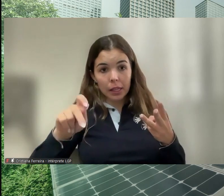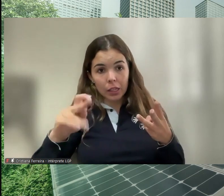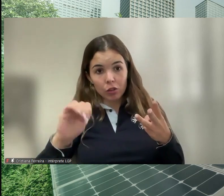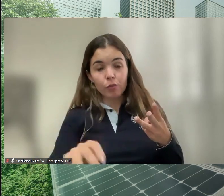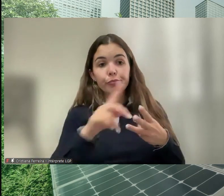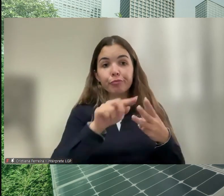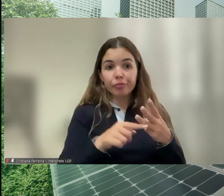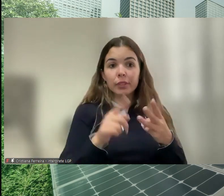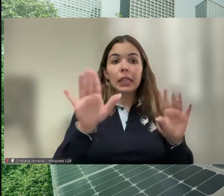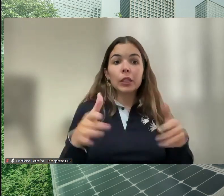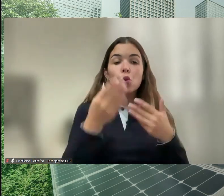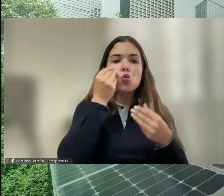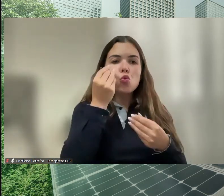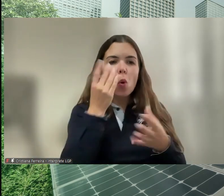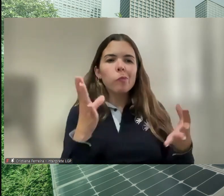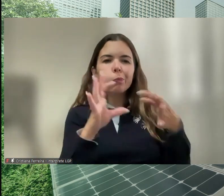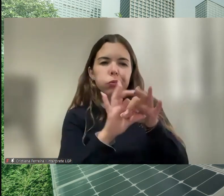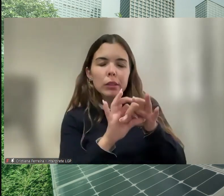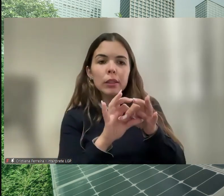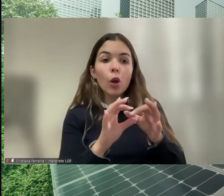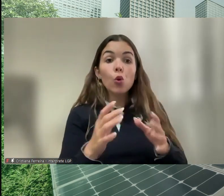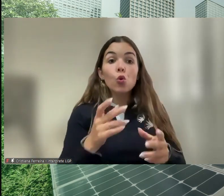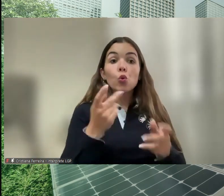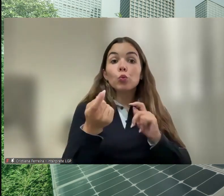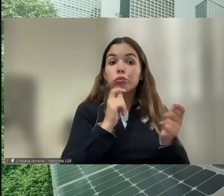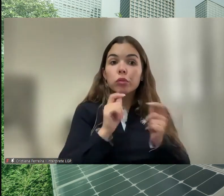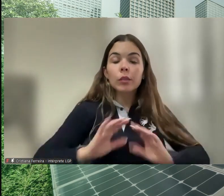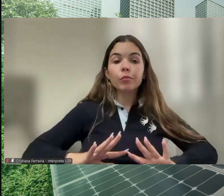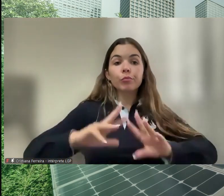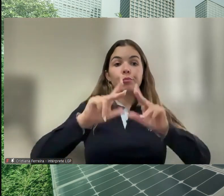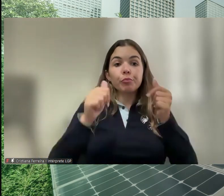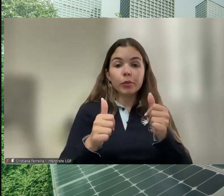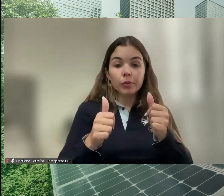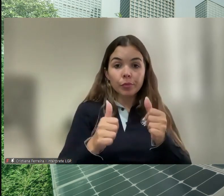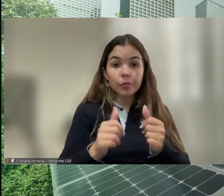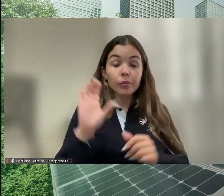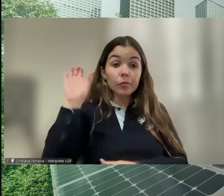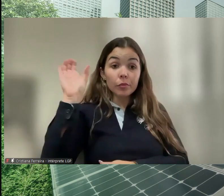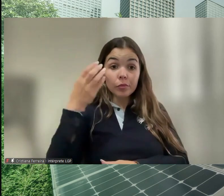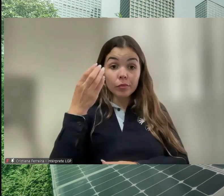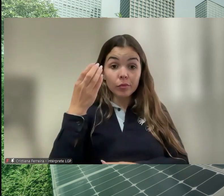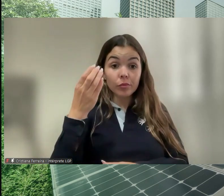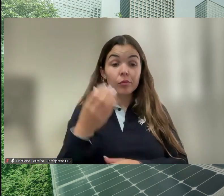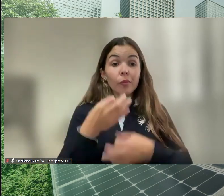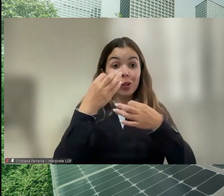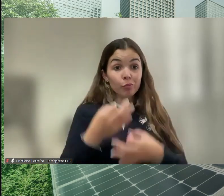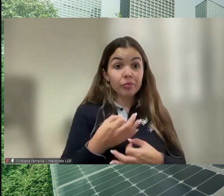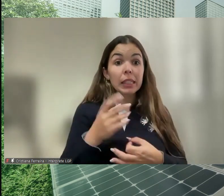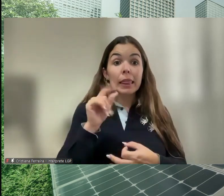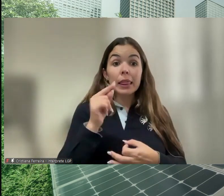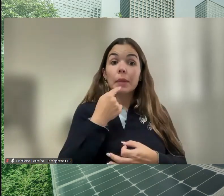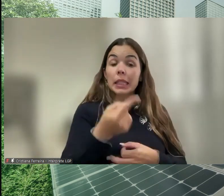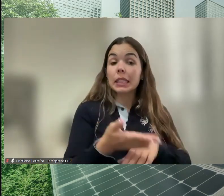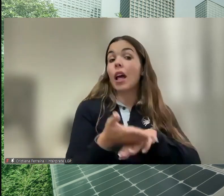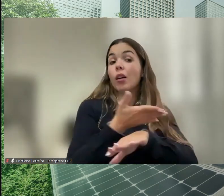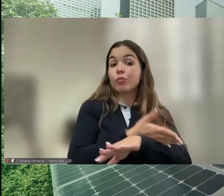está alinhado com os percursos de desenvolvimento que promovam a resiliência climática. E como disse anteriormente, esta